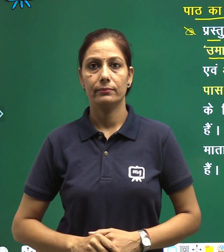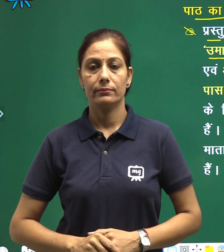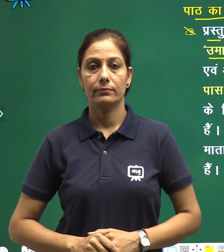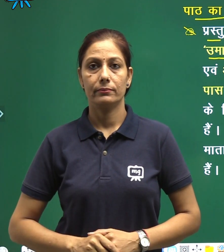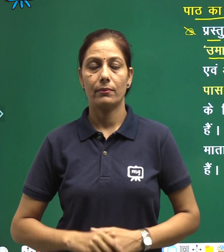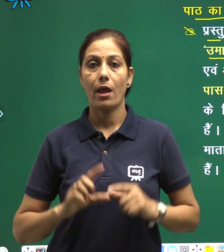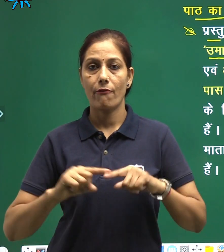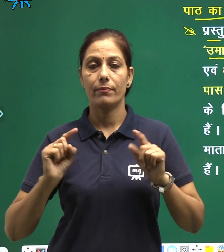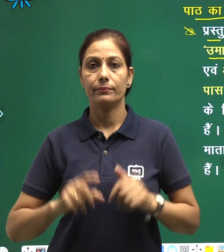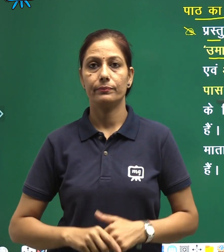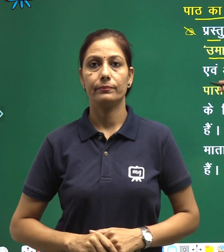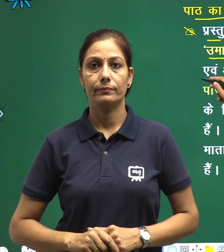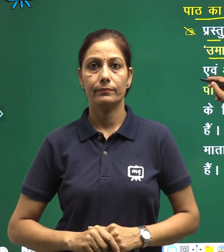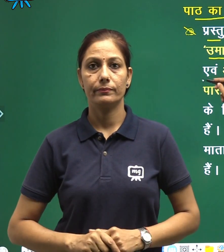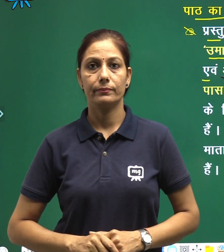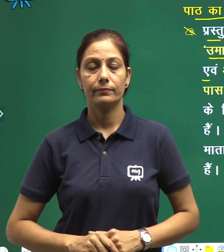एवं